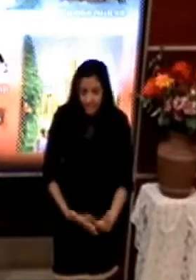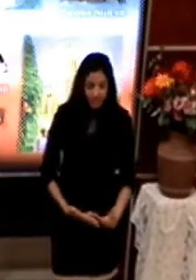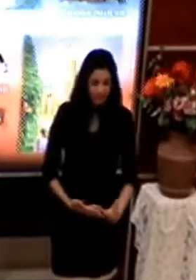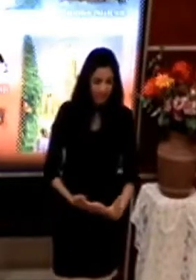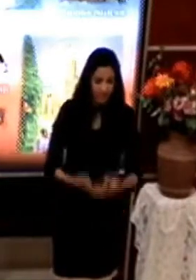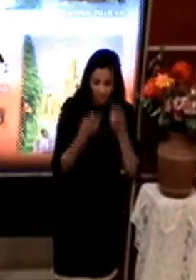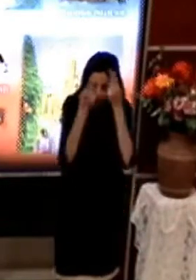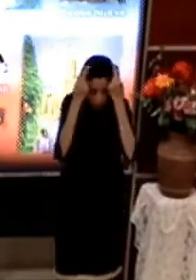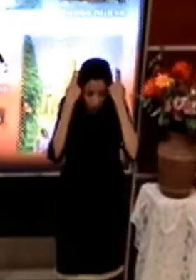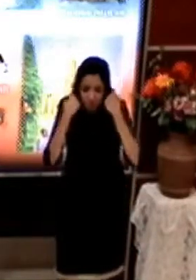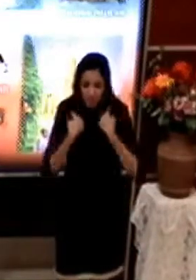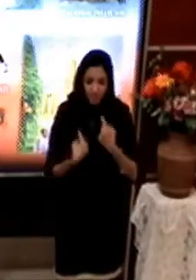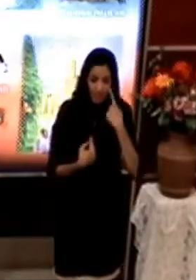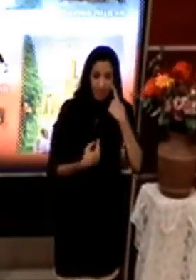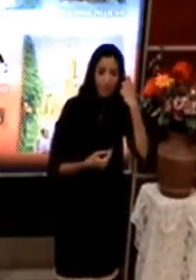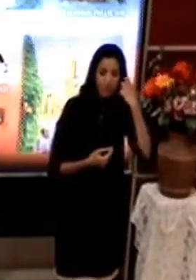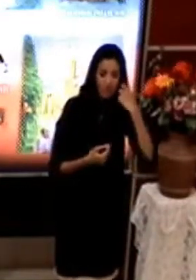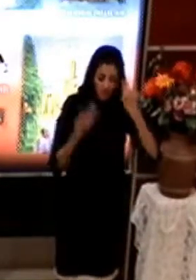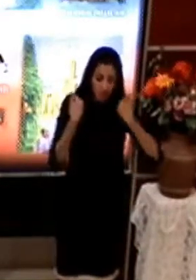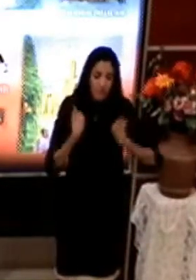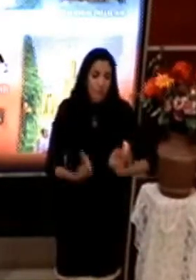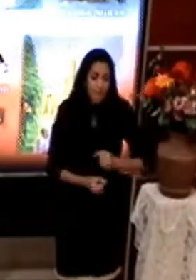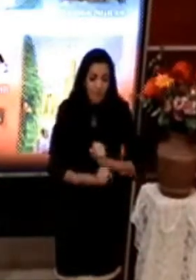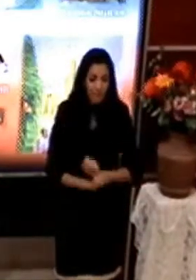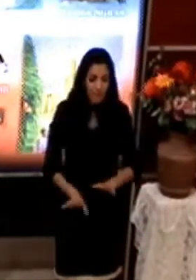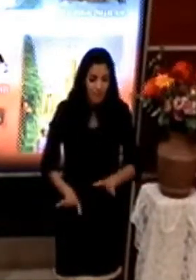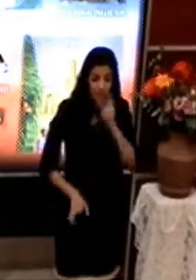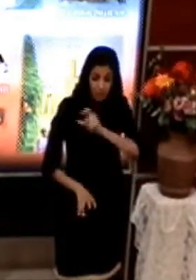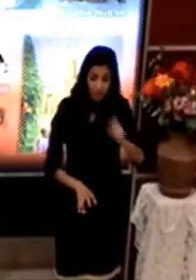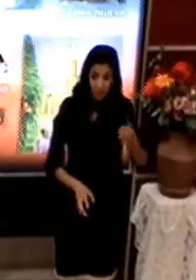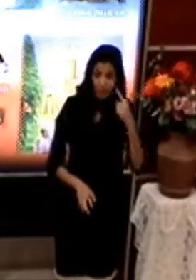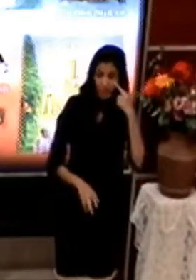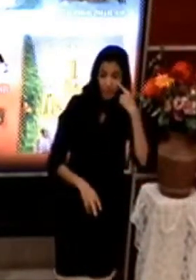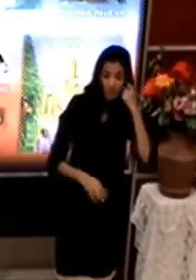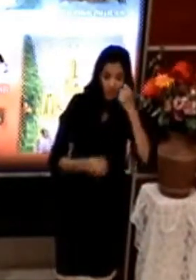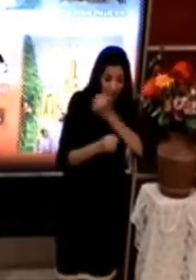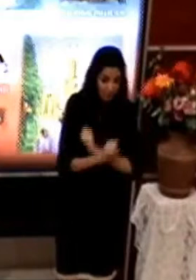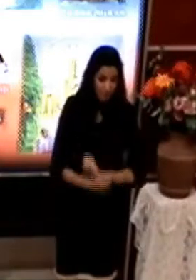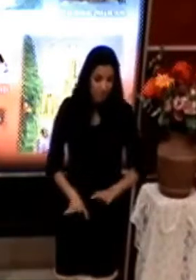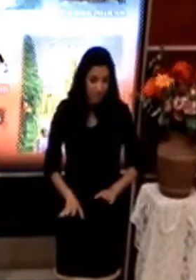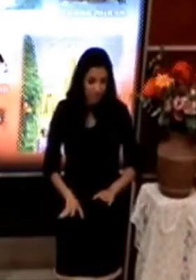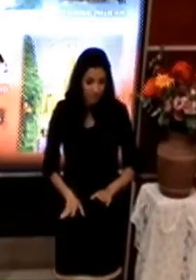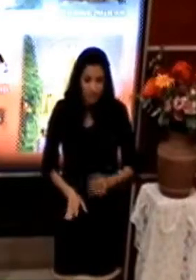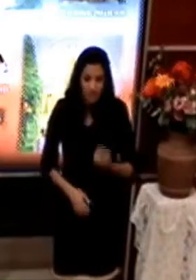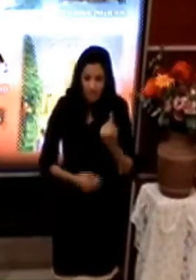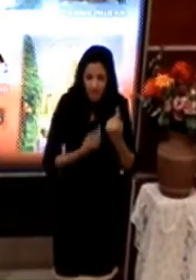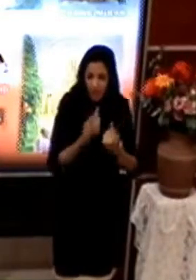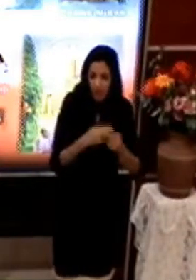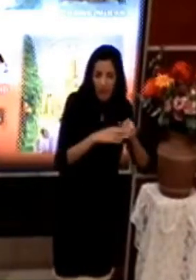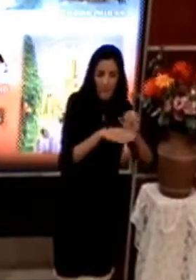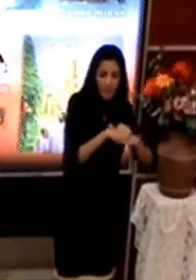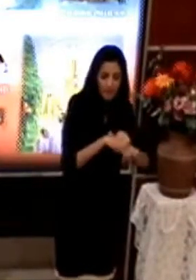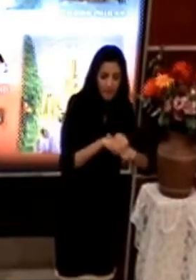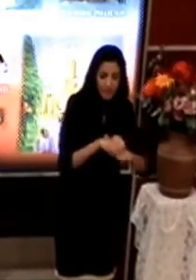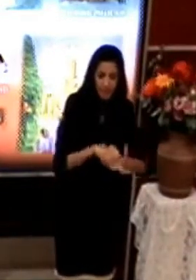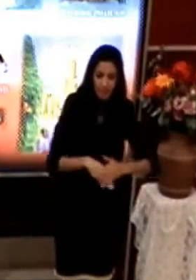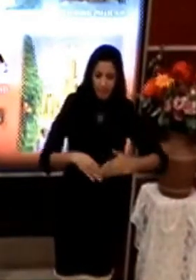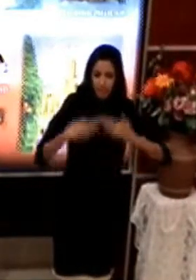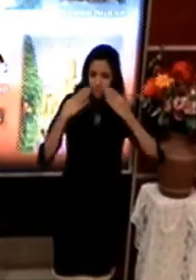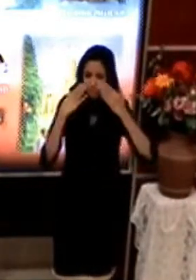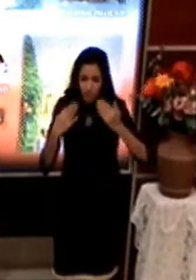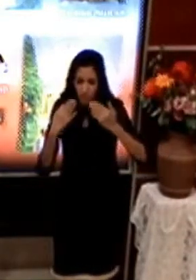que estás mal. Las personas saben que estás mal. Así que si tenés un amigo que está mal, no vaya y le recalque lo mal que